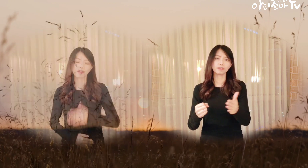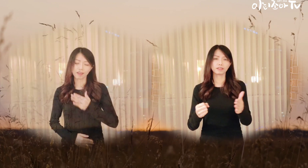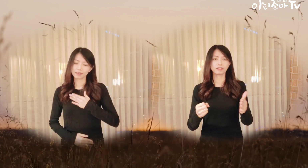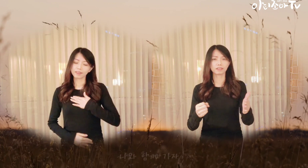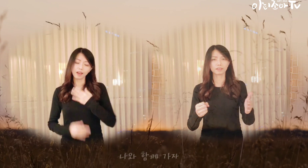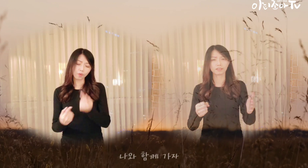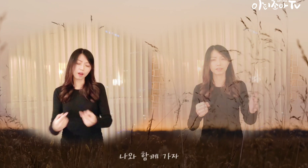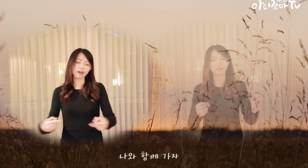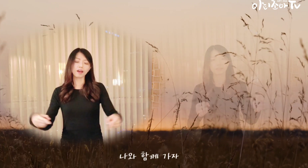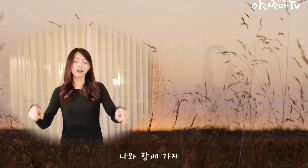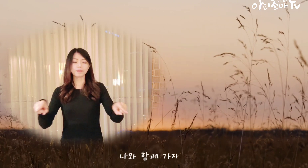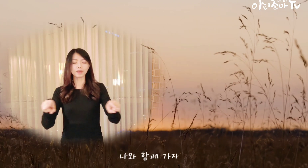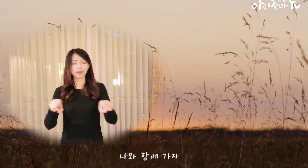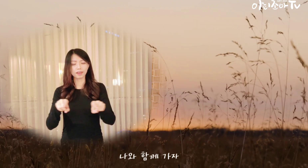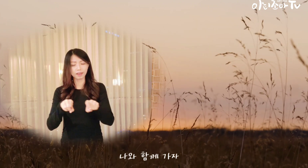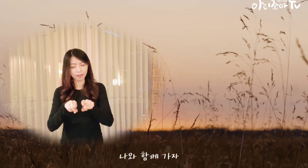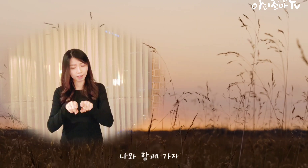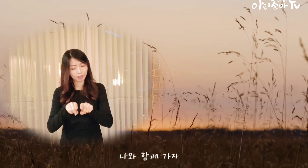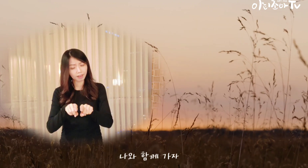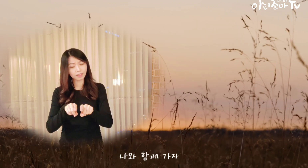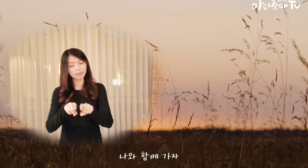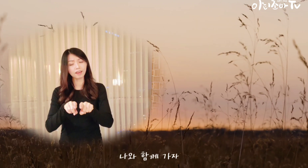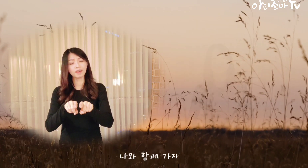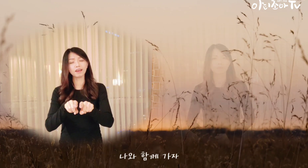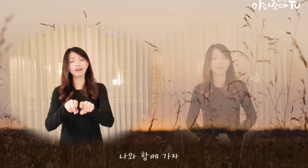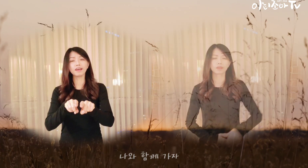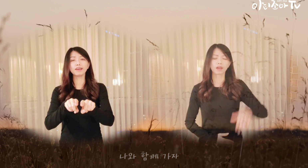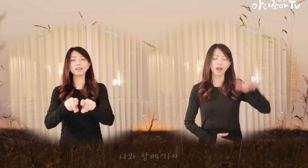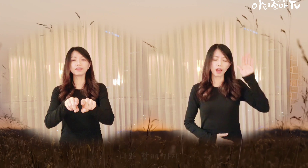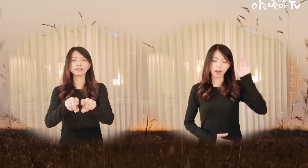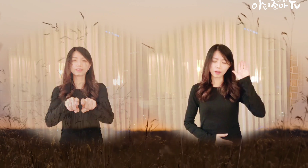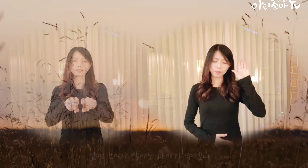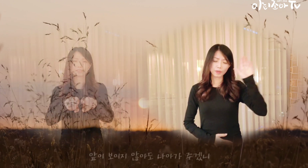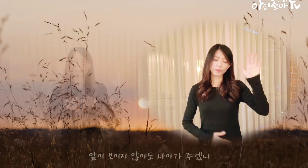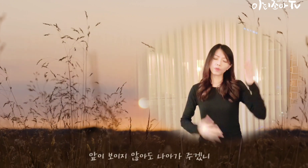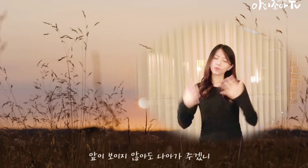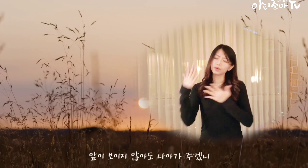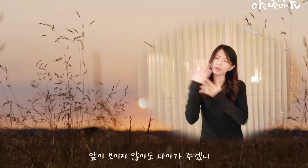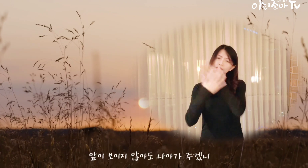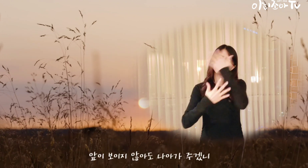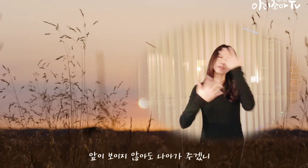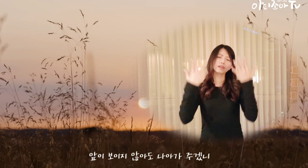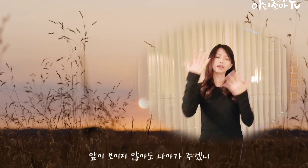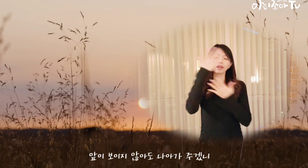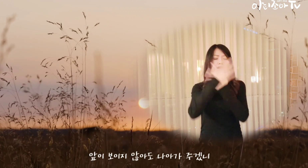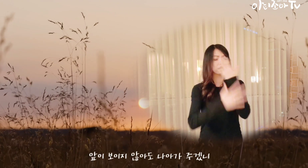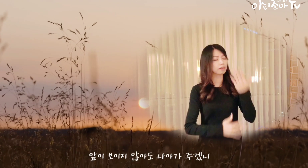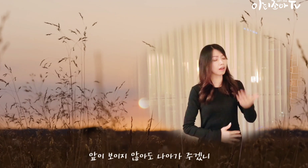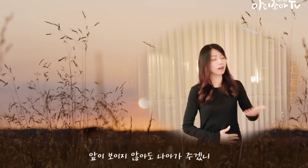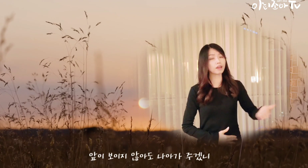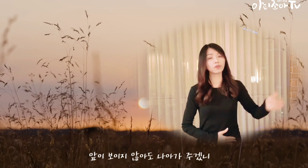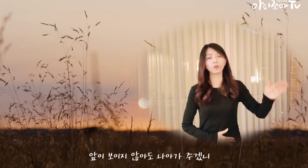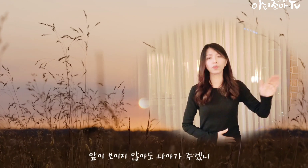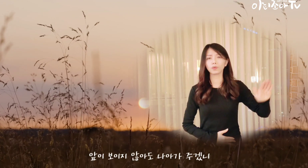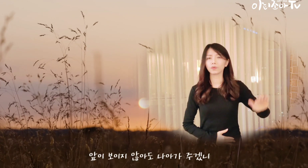느니 나와 함께 가자 앞이 보이지